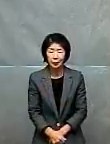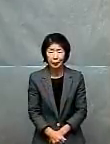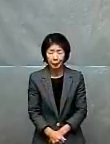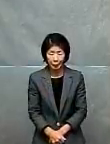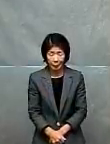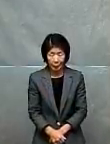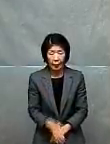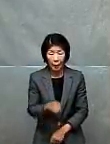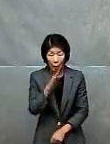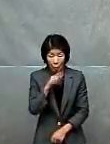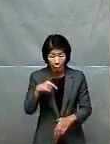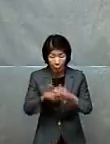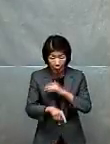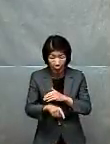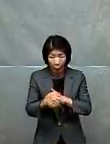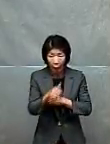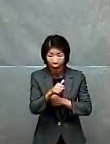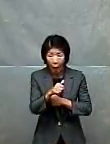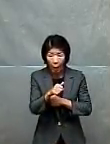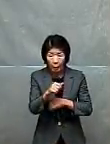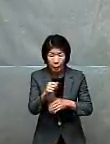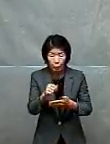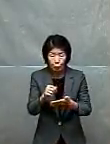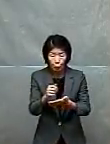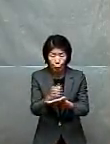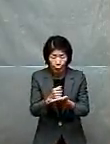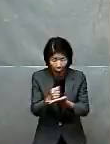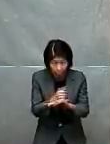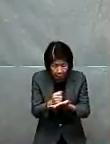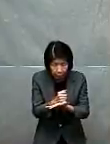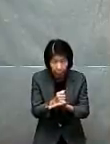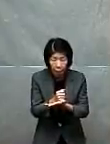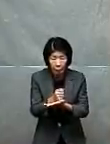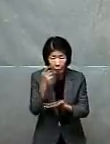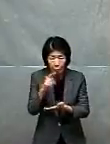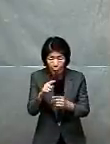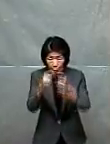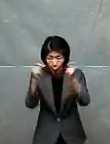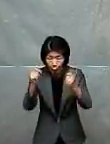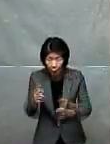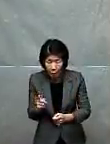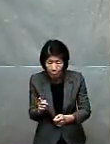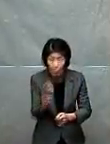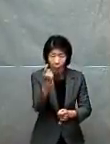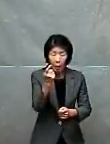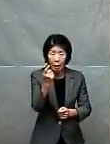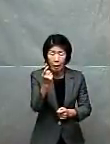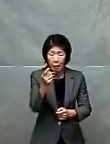本当になぜこのタイミングだったのかとかですね、それからずっと